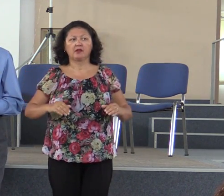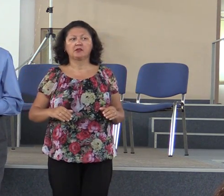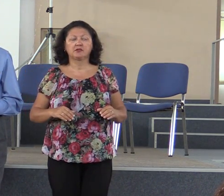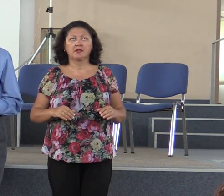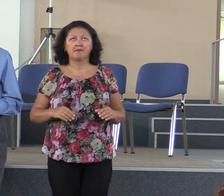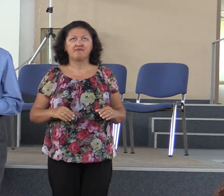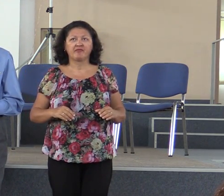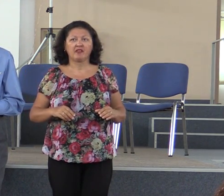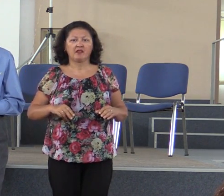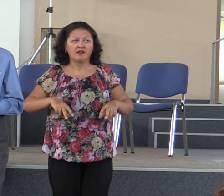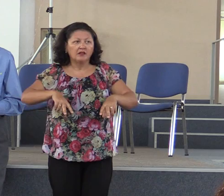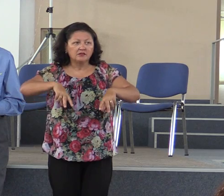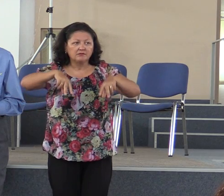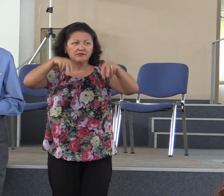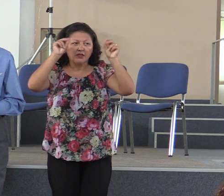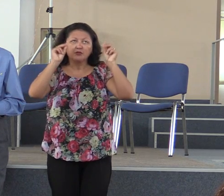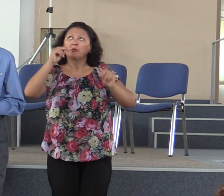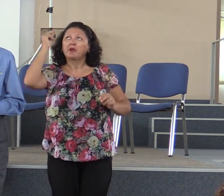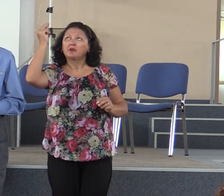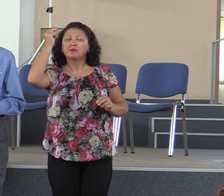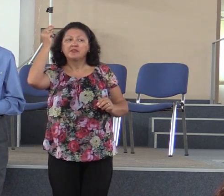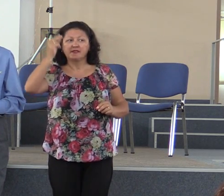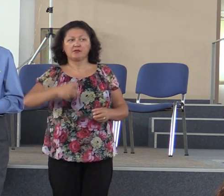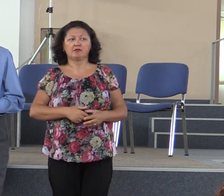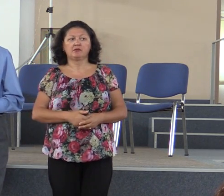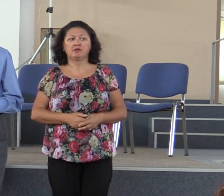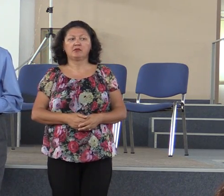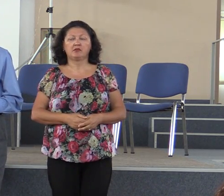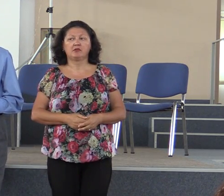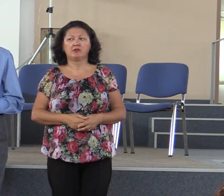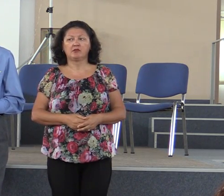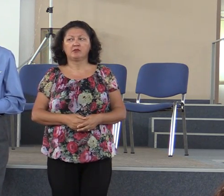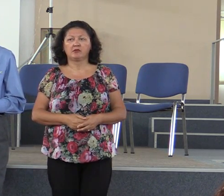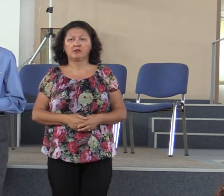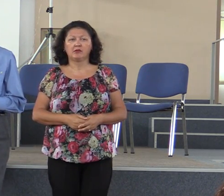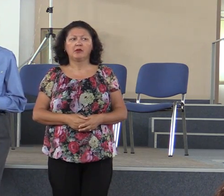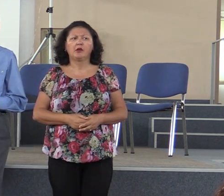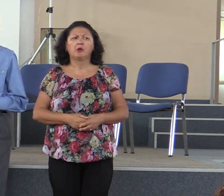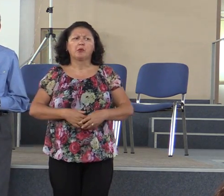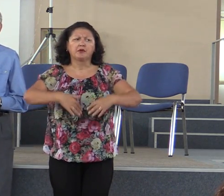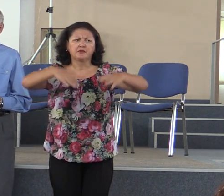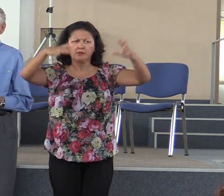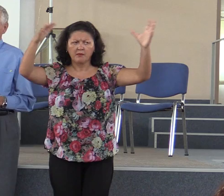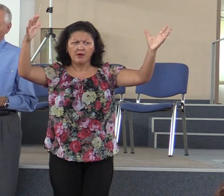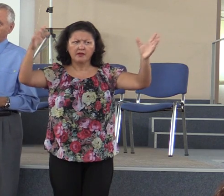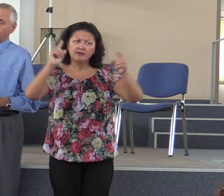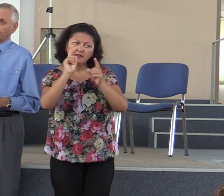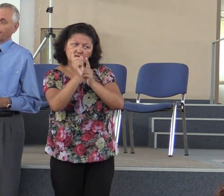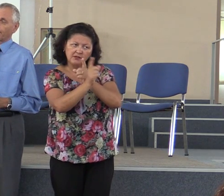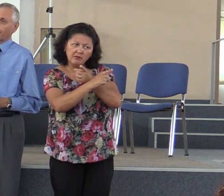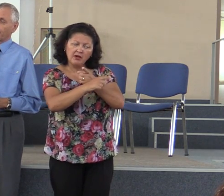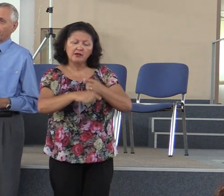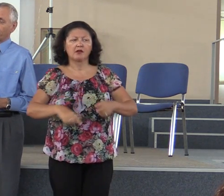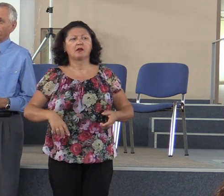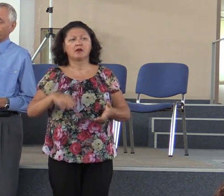Dumnezeu, the greater the transformation in my life. Cu atât mai mare este transformarea care are loc în viața mea.